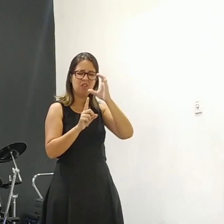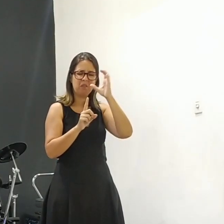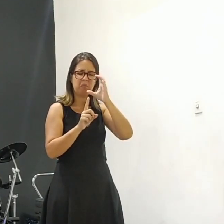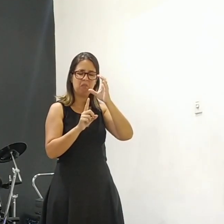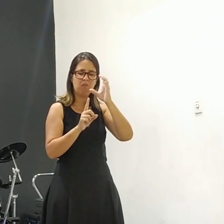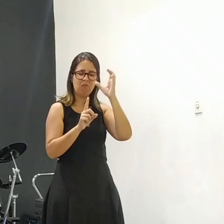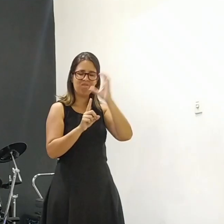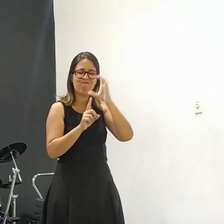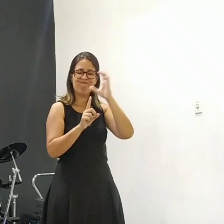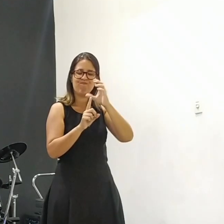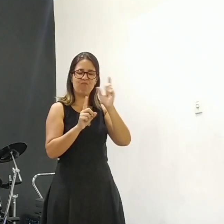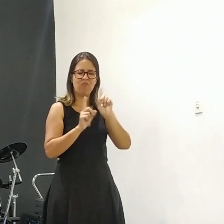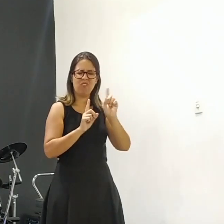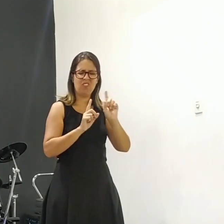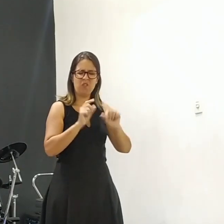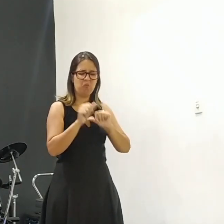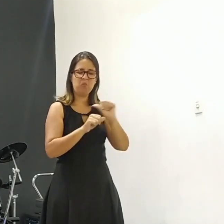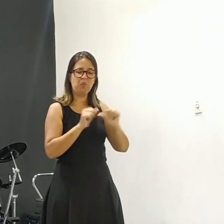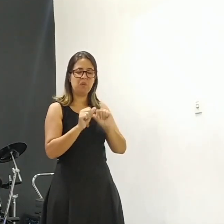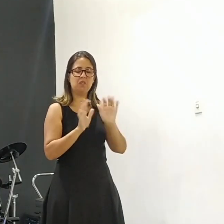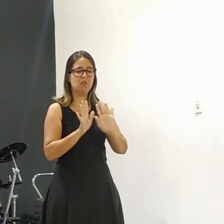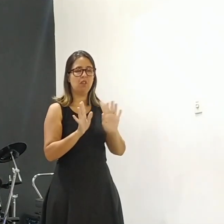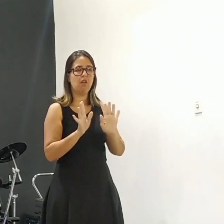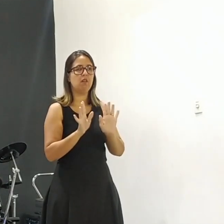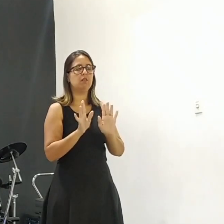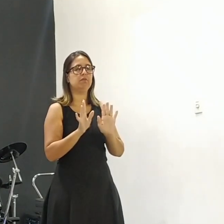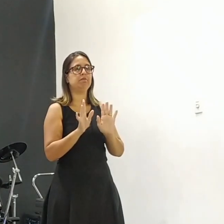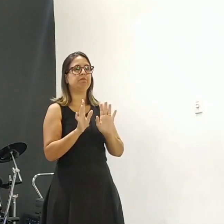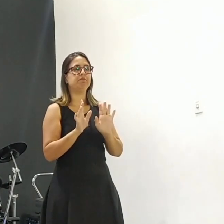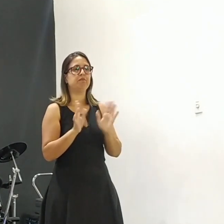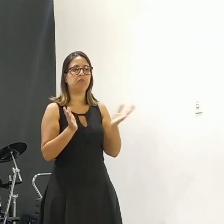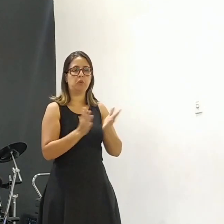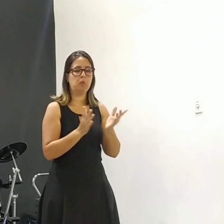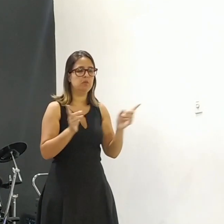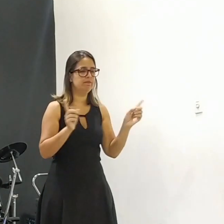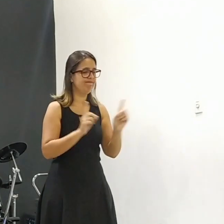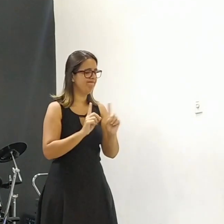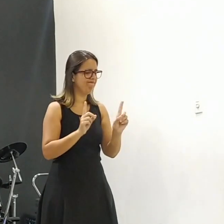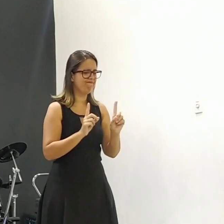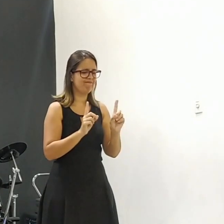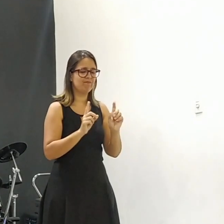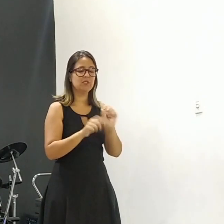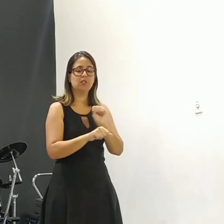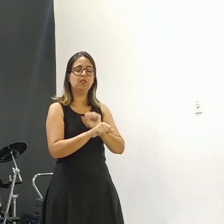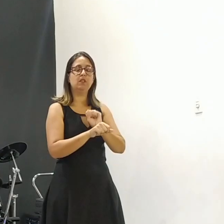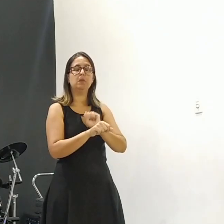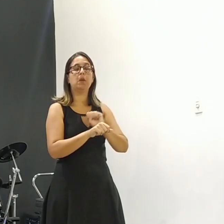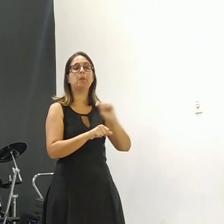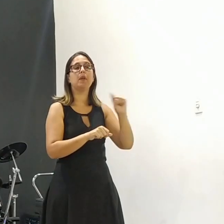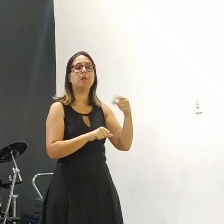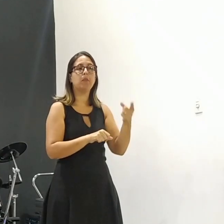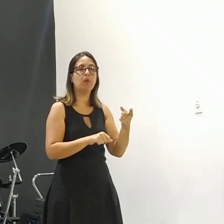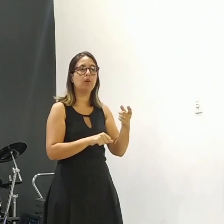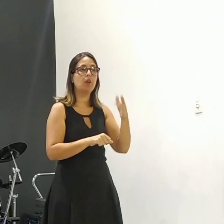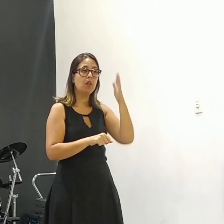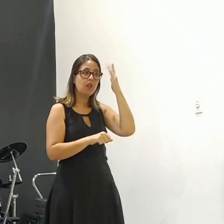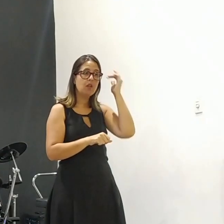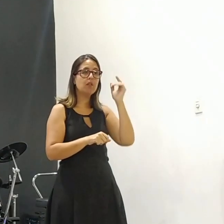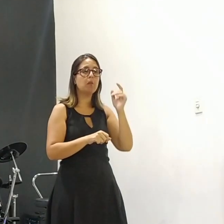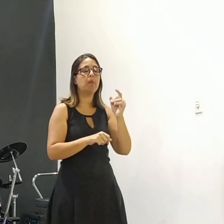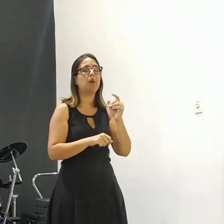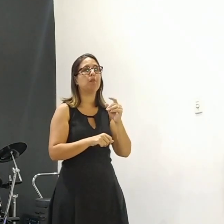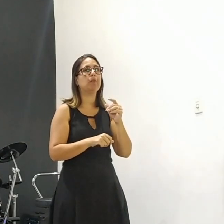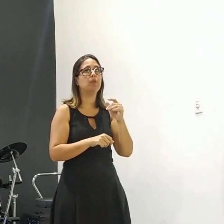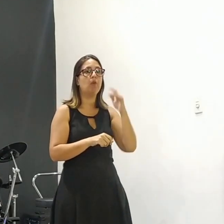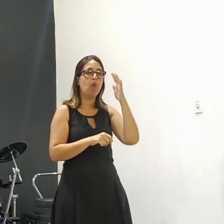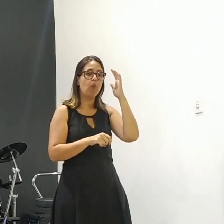mesmo. Talvez o diabo vai estar dizendo para você nessa noite: não é hoje, deixa para depois, mas a gente não sabe o dia de amanhã. O